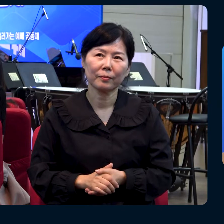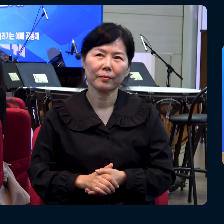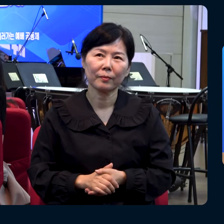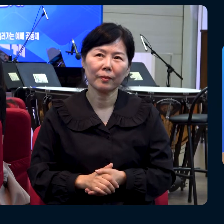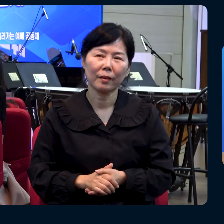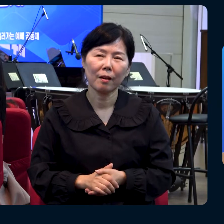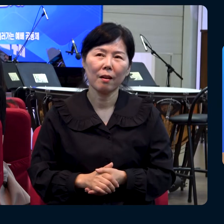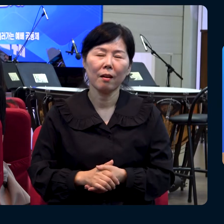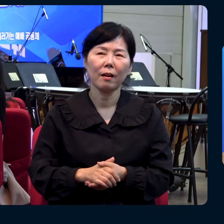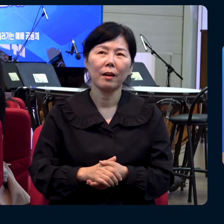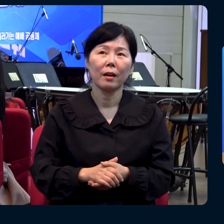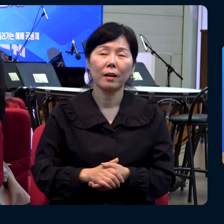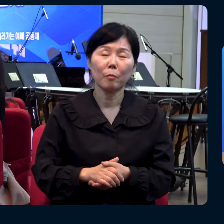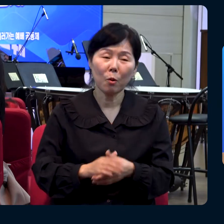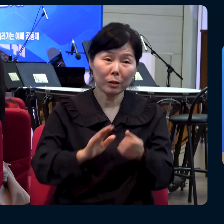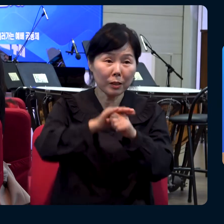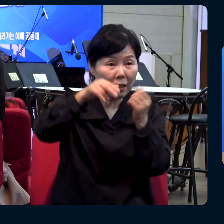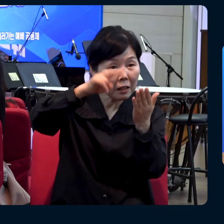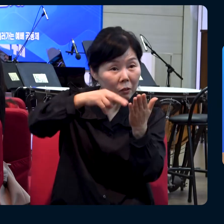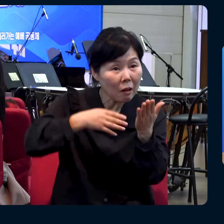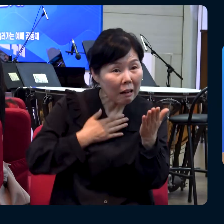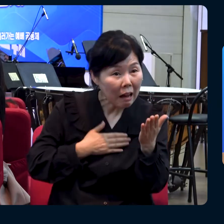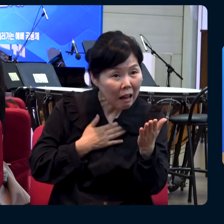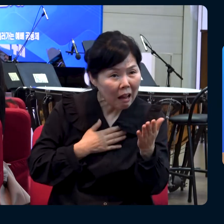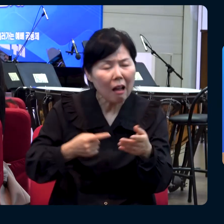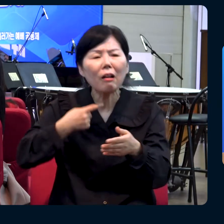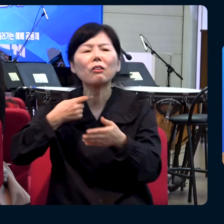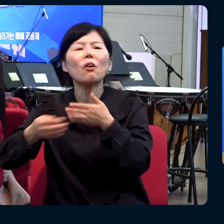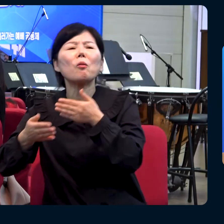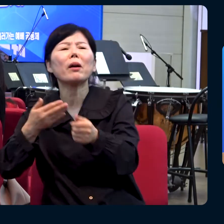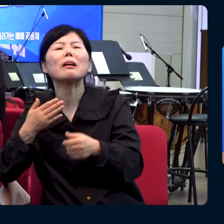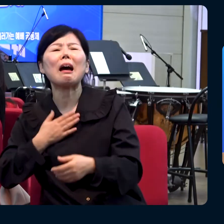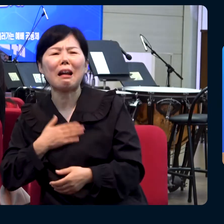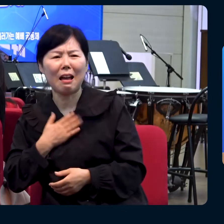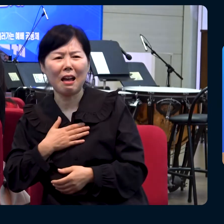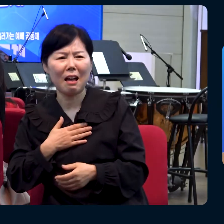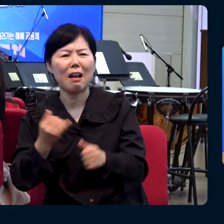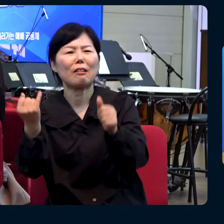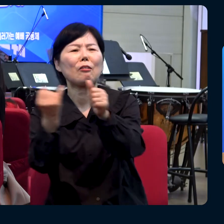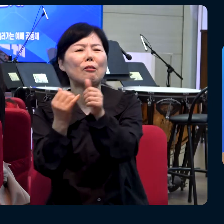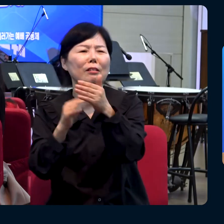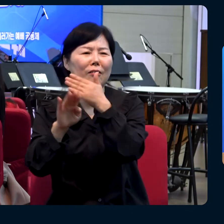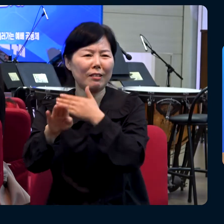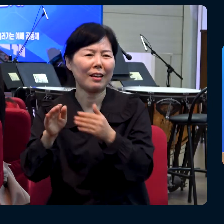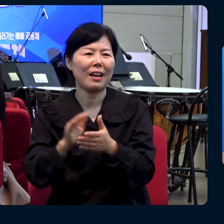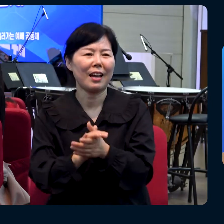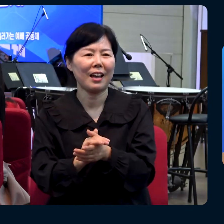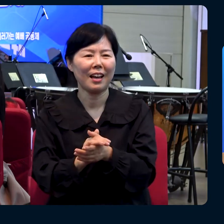이게 이론이에요, 경험이에요? 실제입니다.